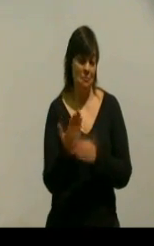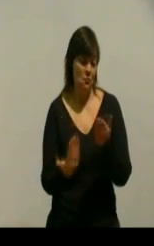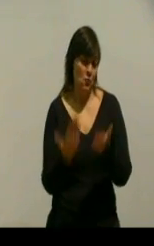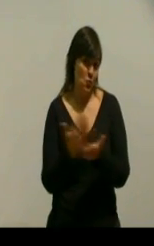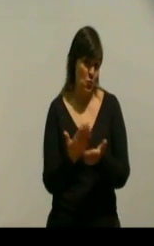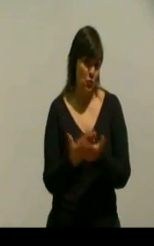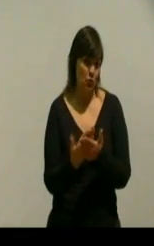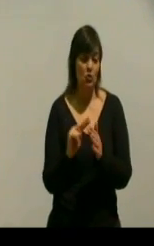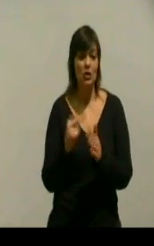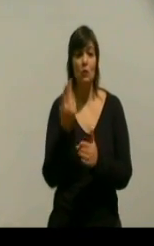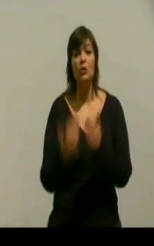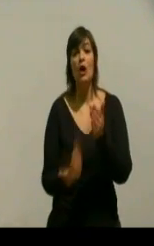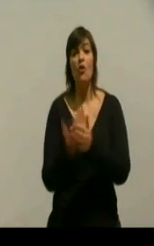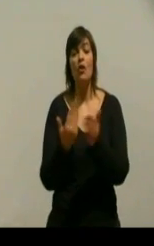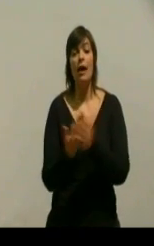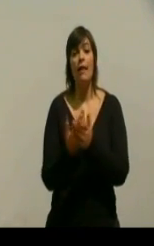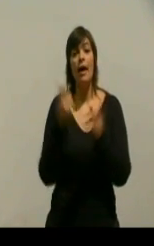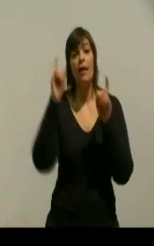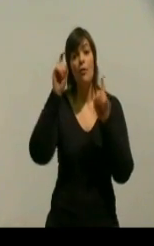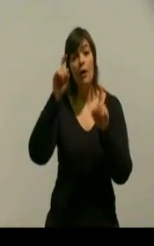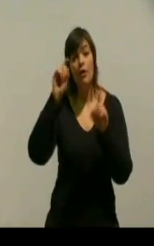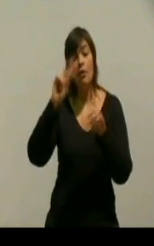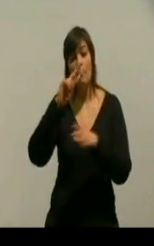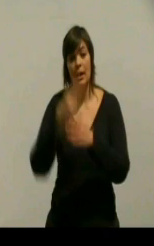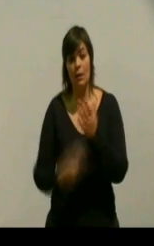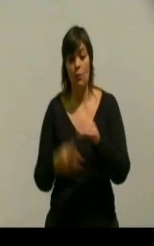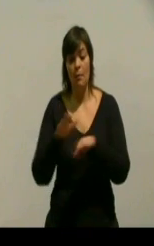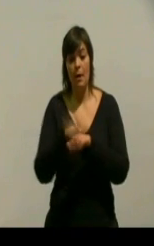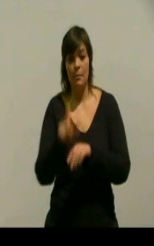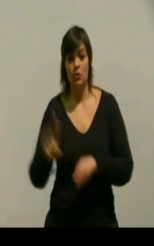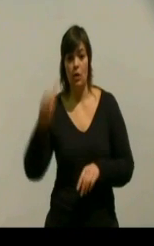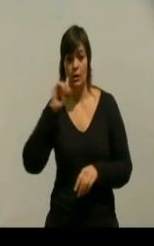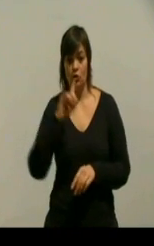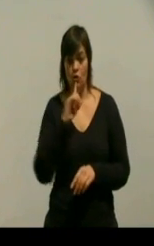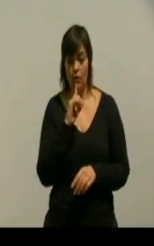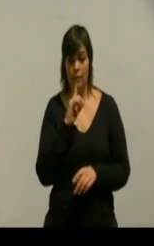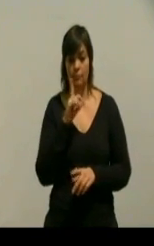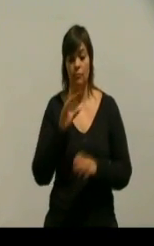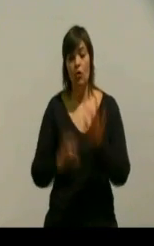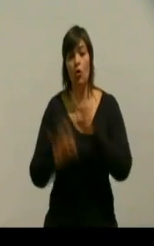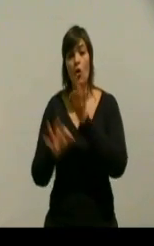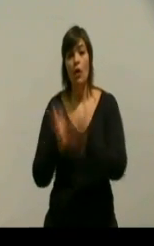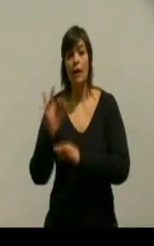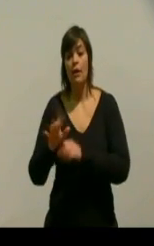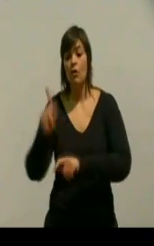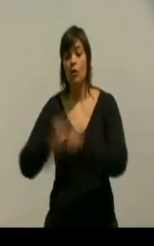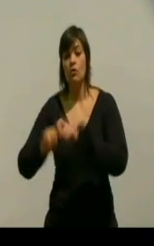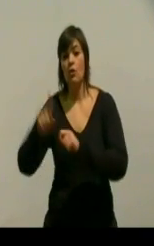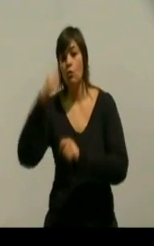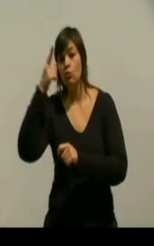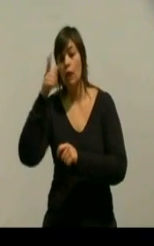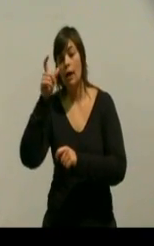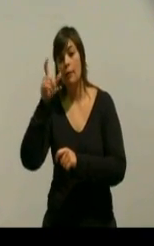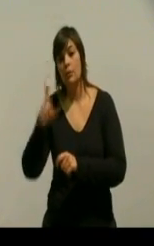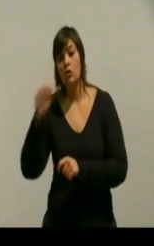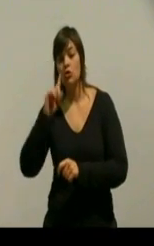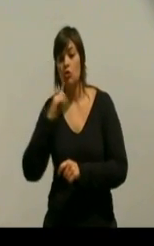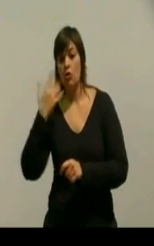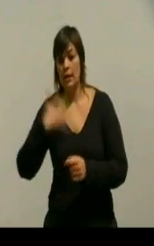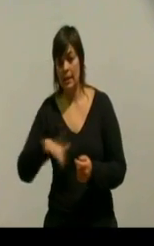asistente a la segunda jornada de educación bilingüe para personas sordas, organizado por la Asociación Cultural de Sordos de Sevilla. Está homologado